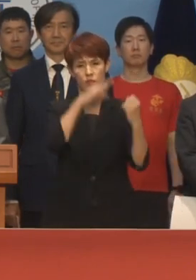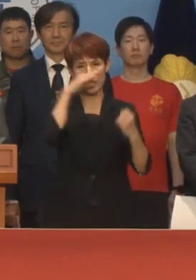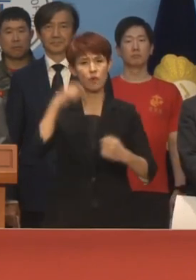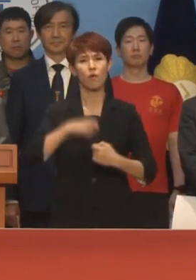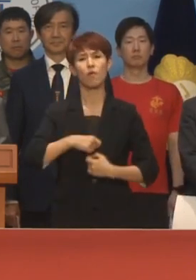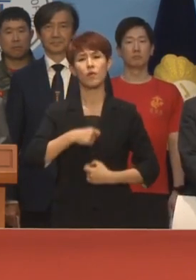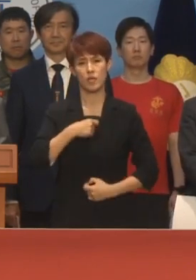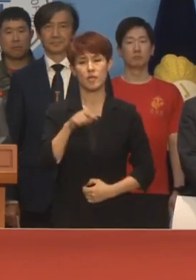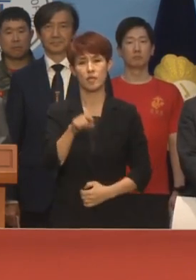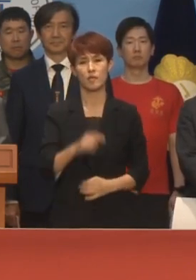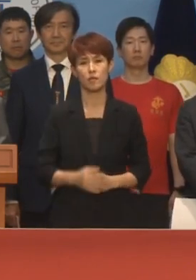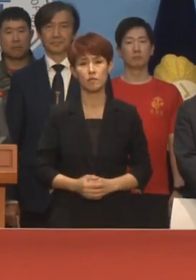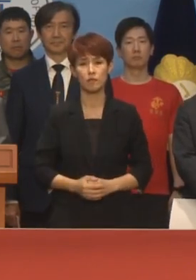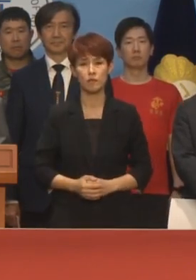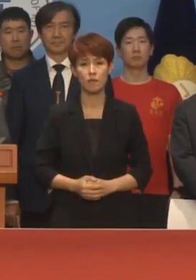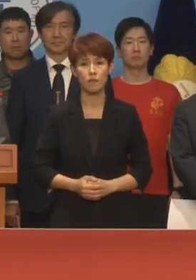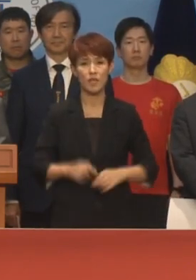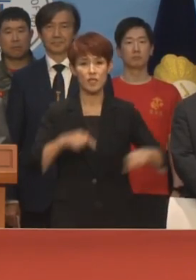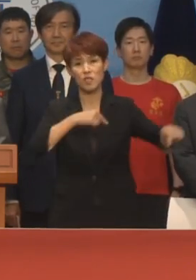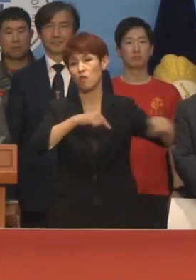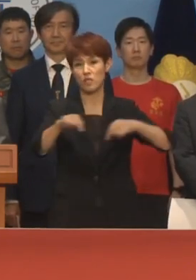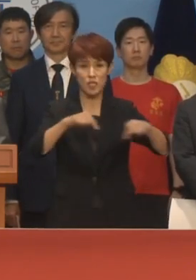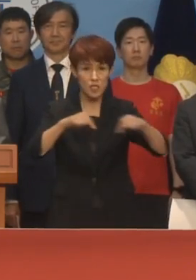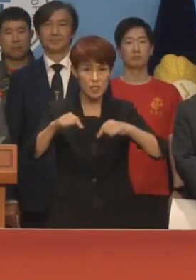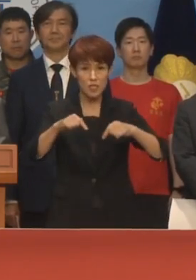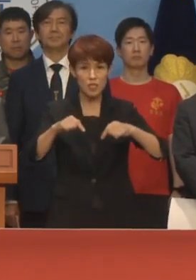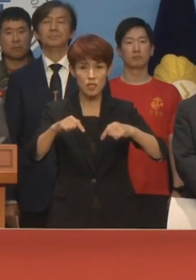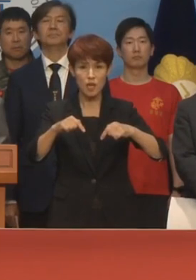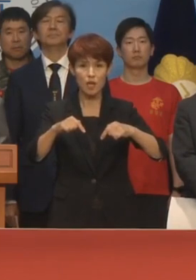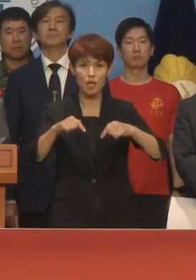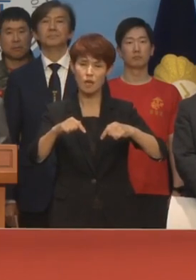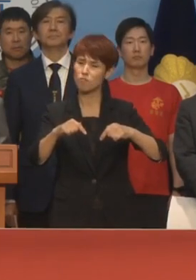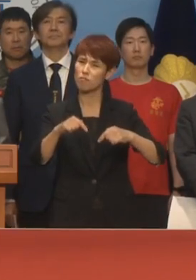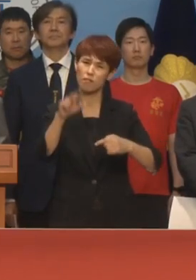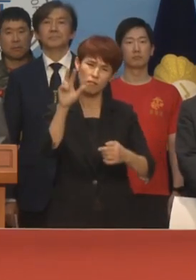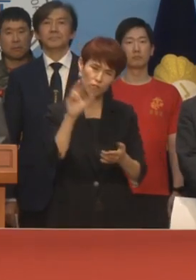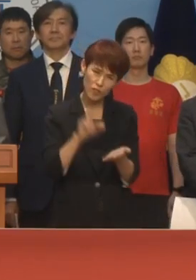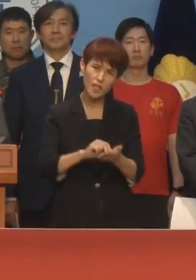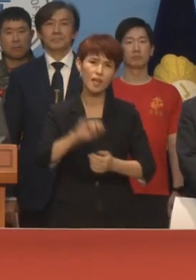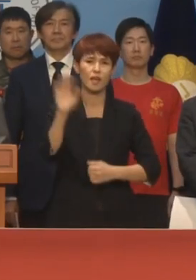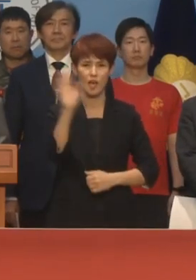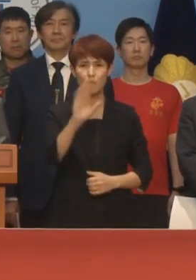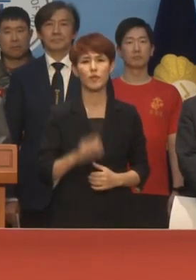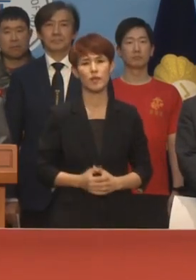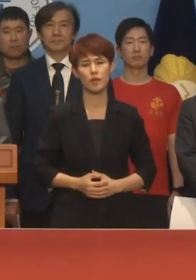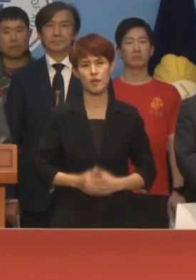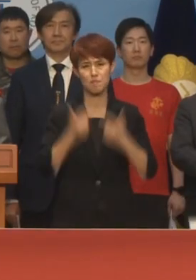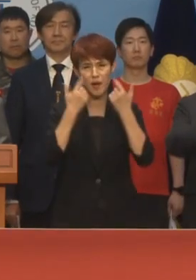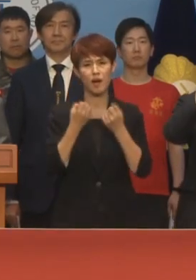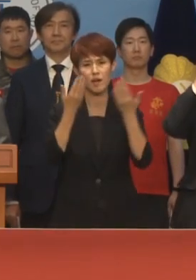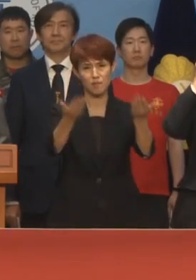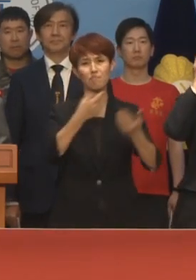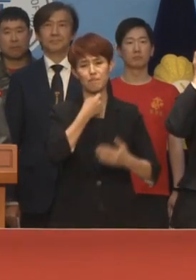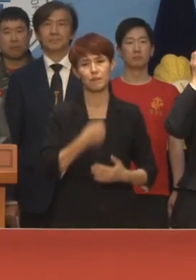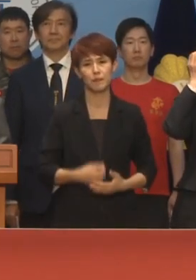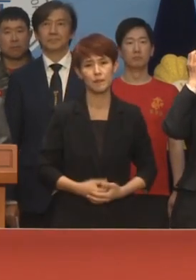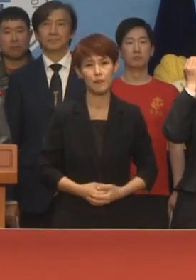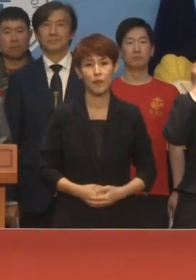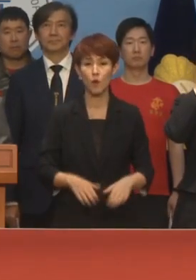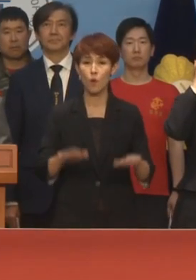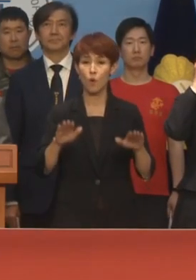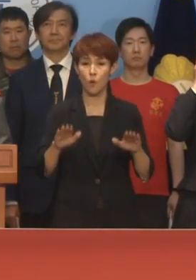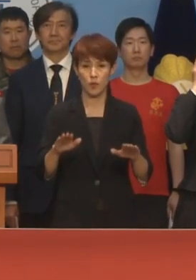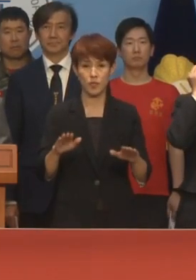문제입니다. 결코 정치적 문제, 정쟁의 문제가 아니라는 것을 분명히 말씀을 드립니다.